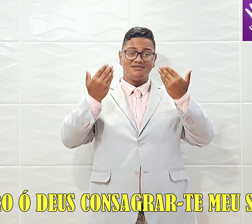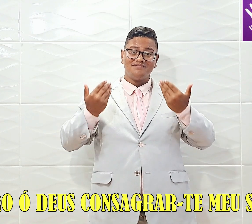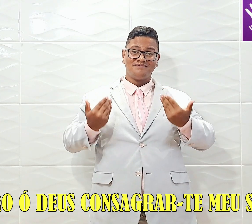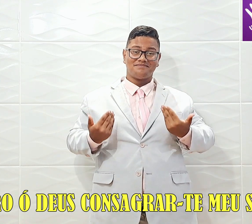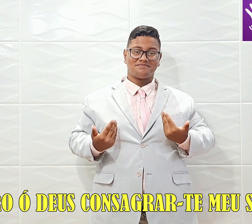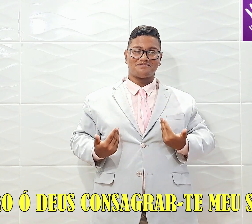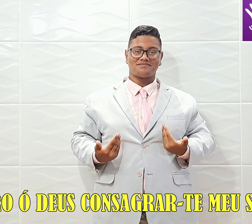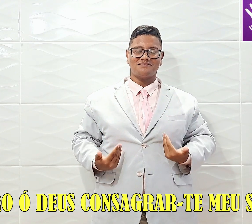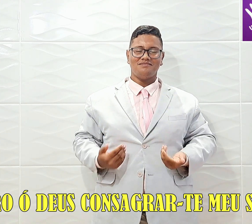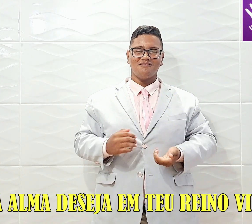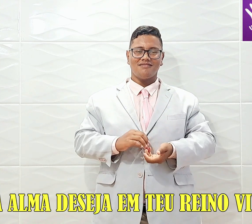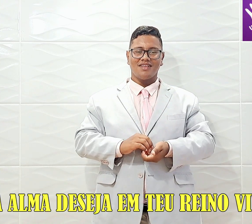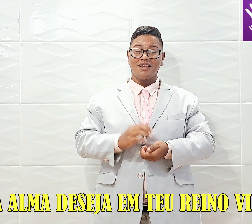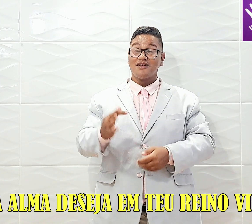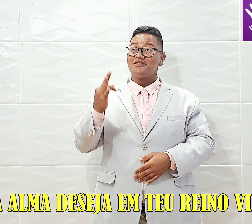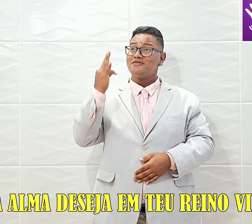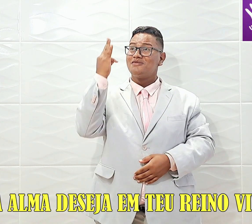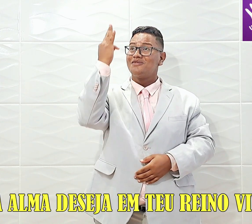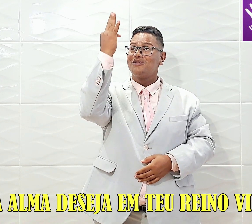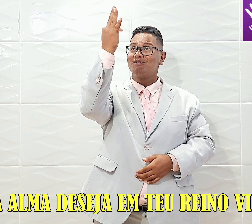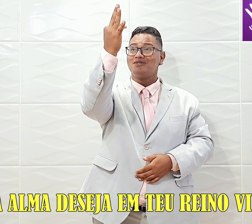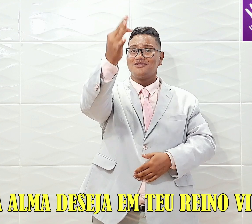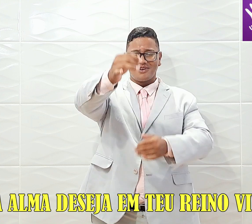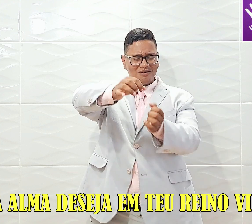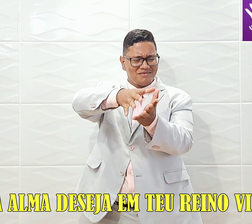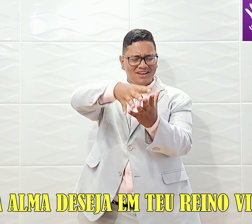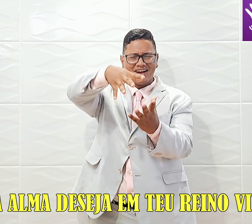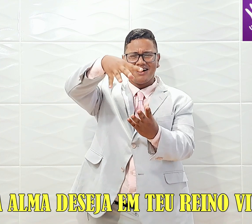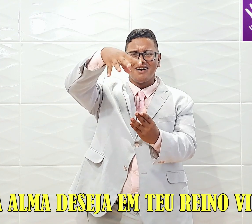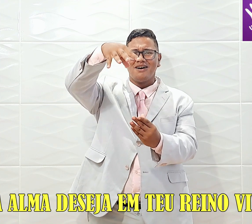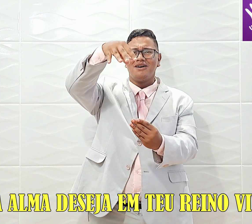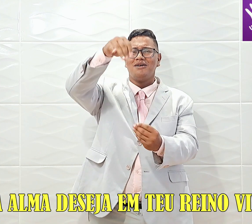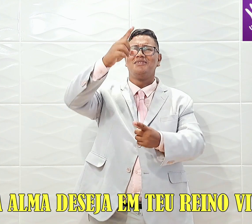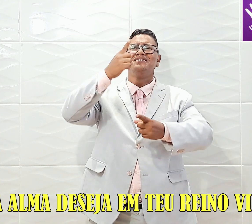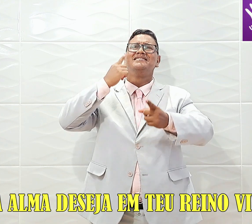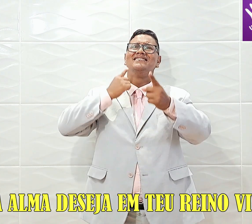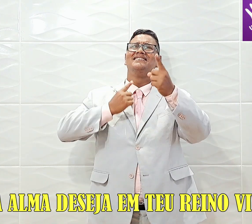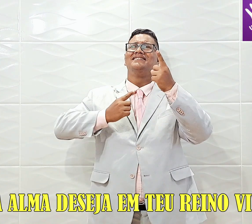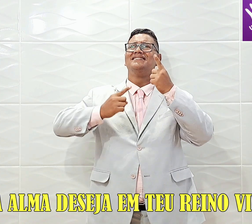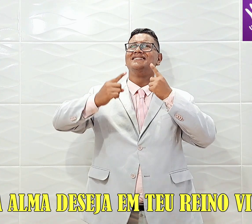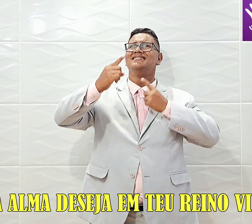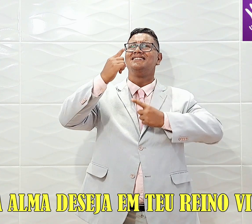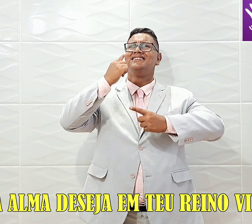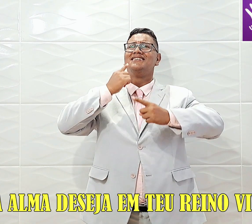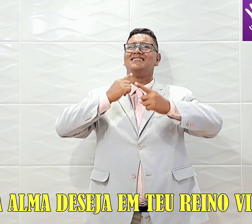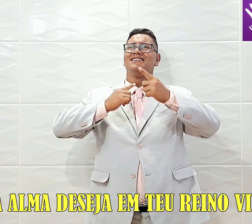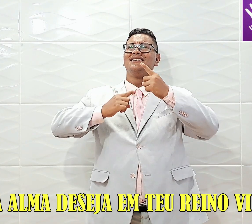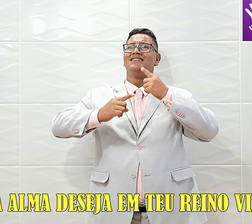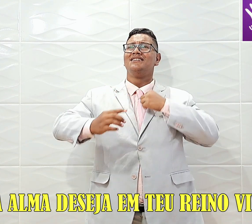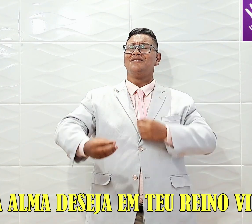ser. Minha alma deseja em teu